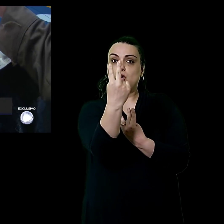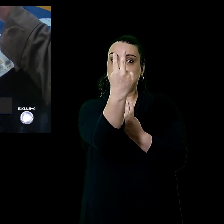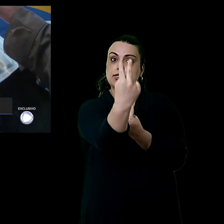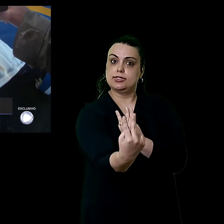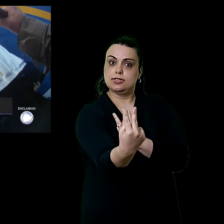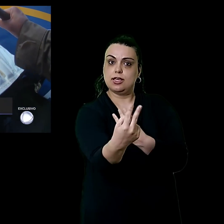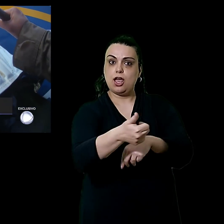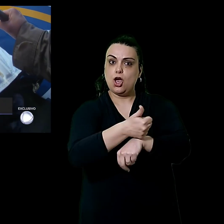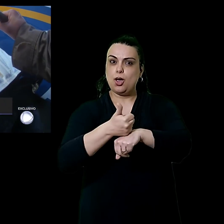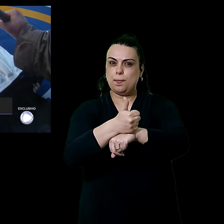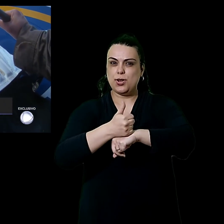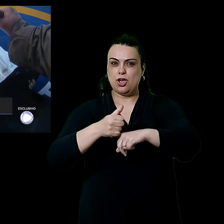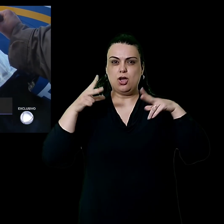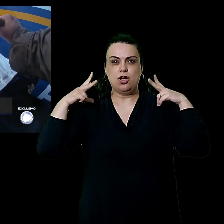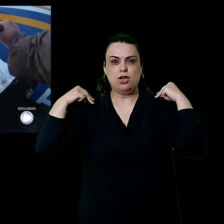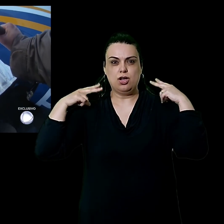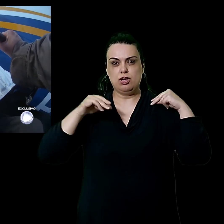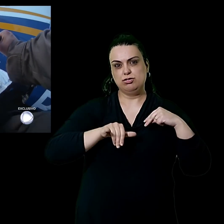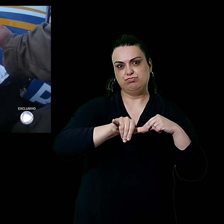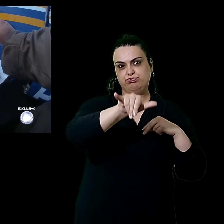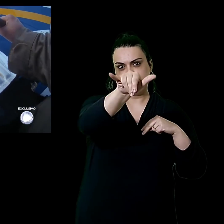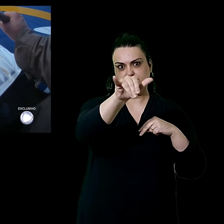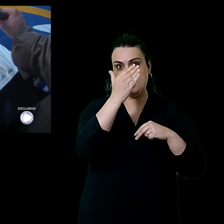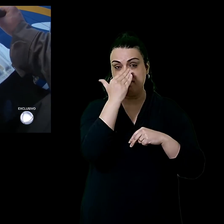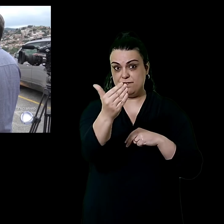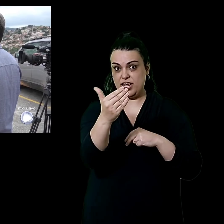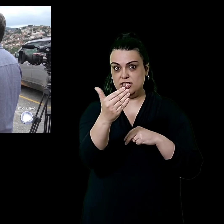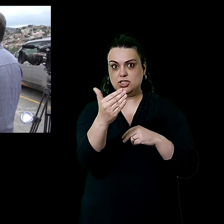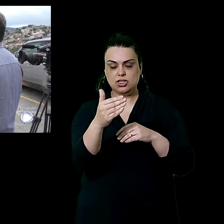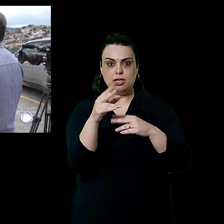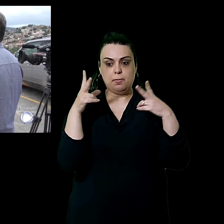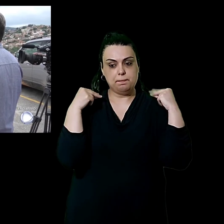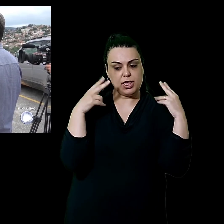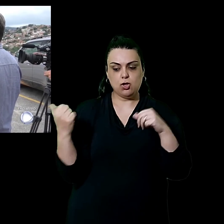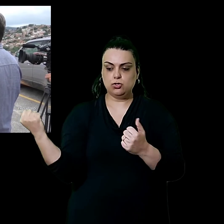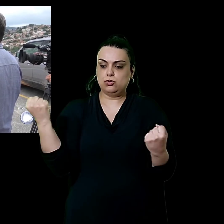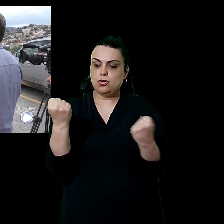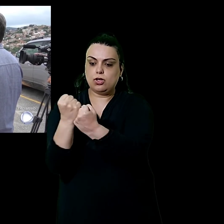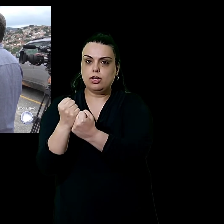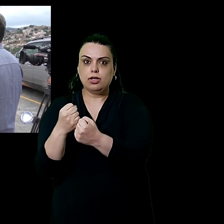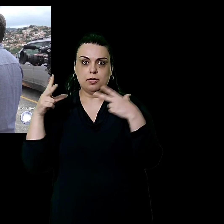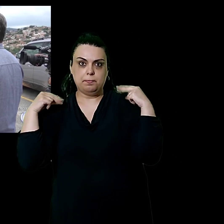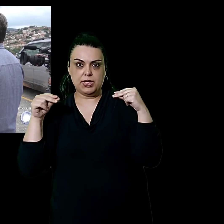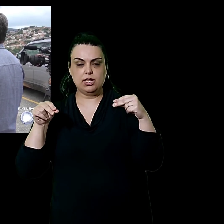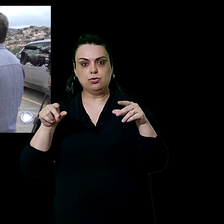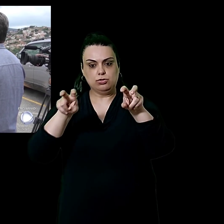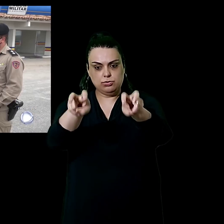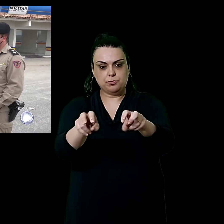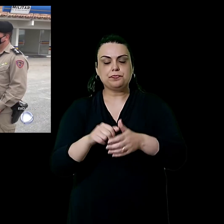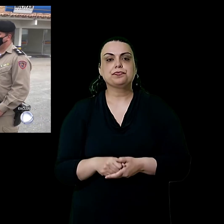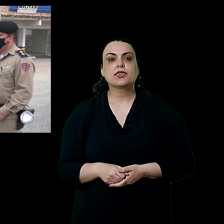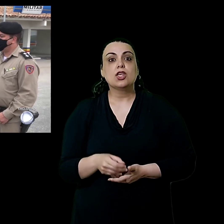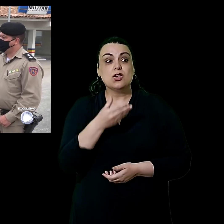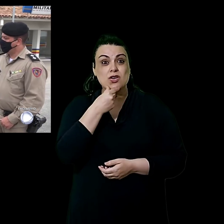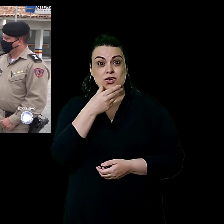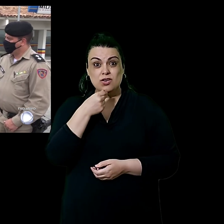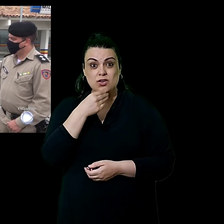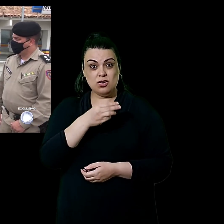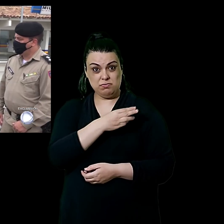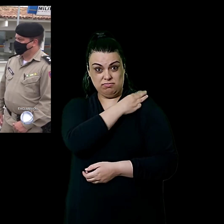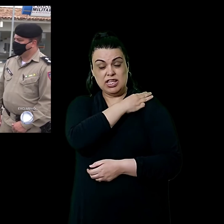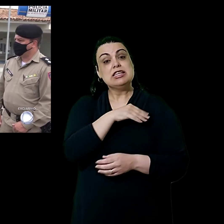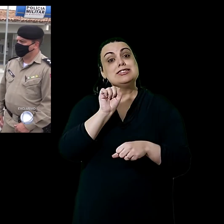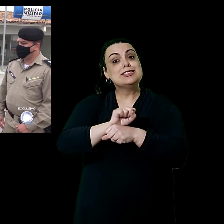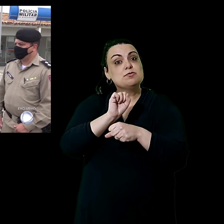2 tripulantes, ou seja, o piloto e o copiloto. O tenente Fábio esperava por Marília Mendonça